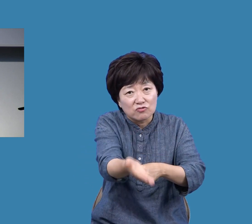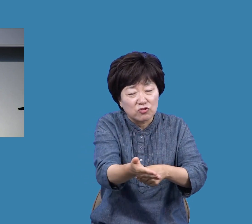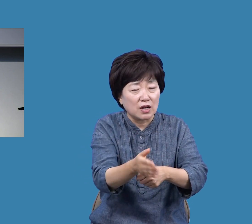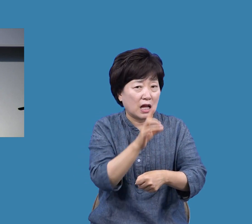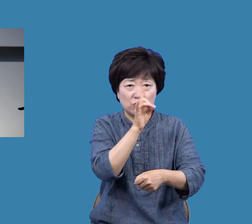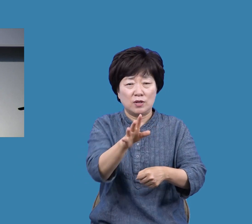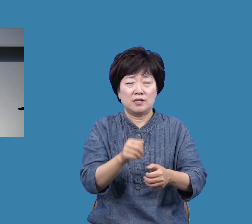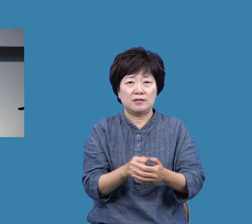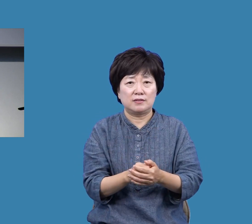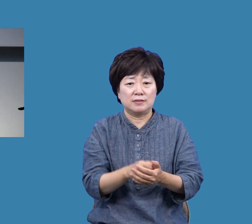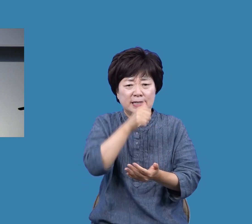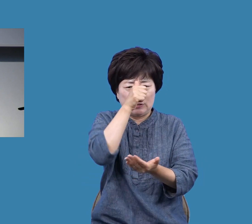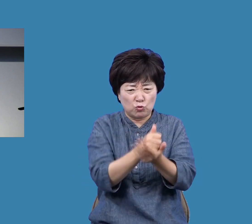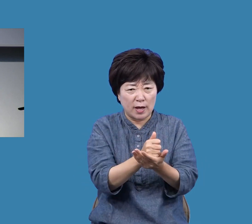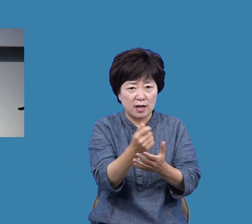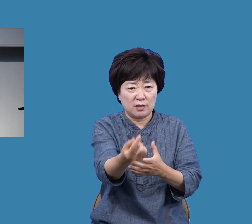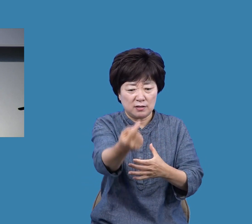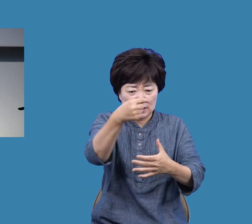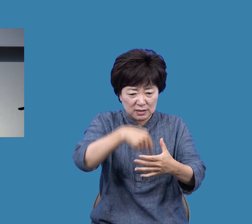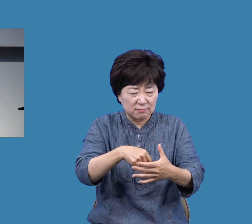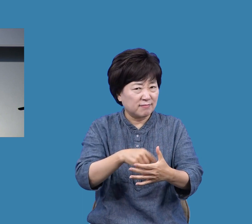거고. 아멘.